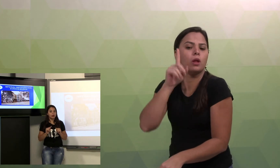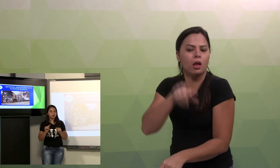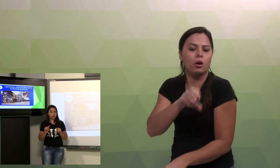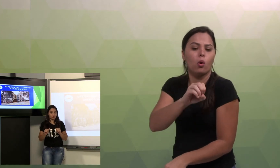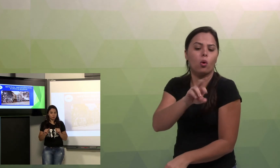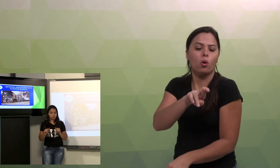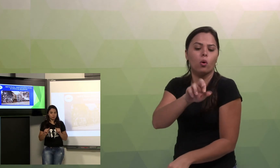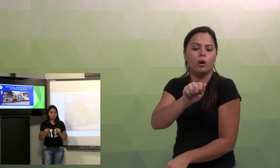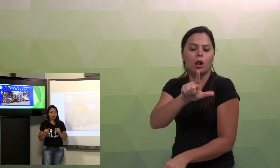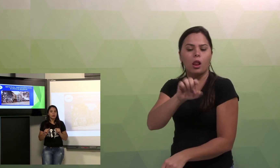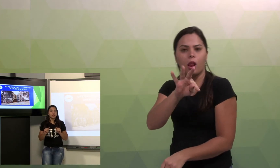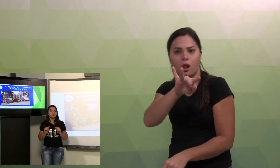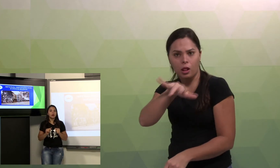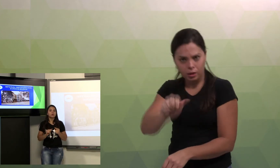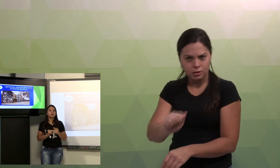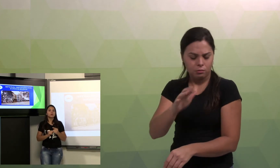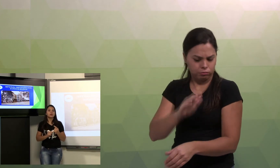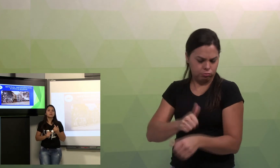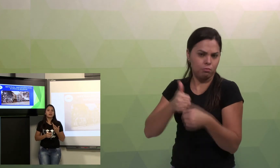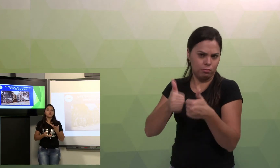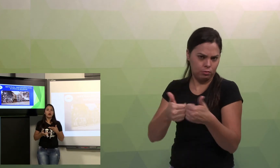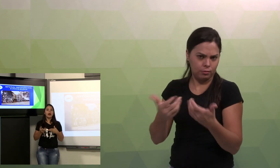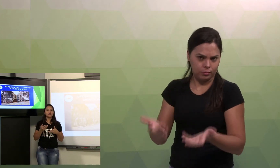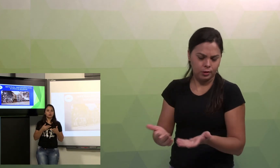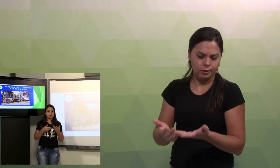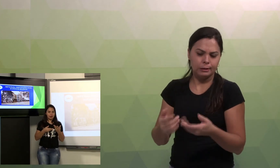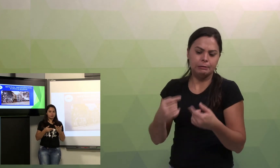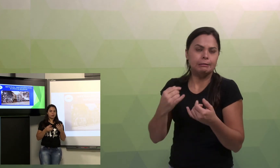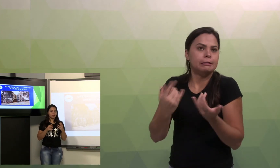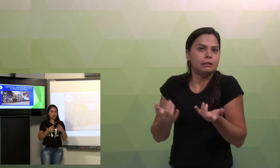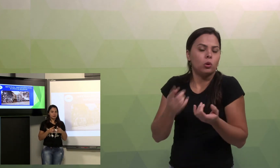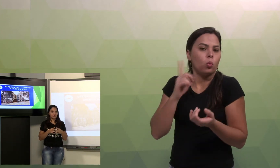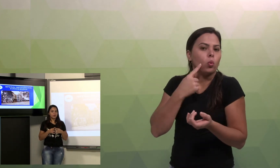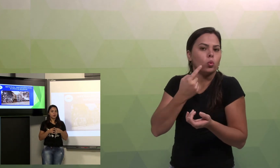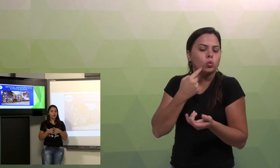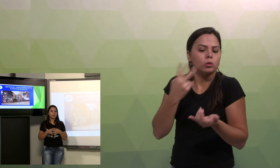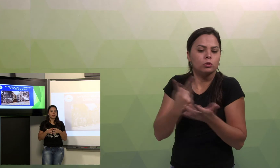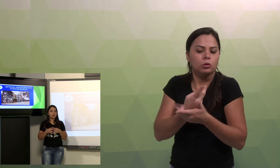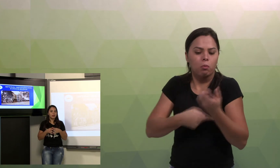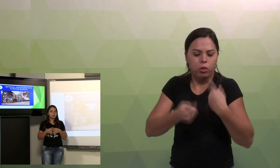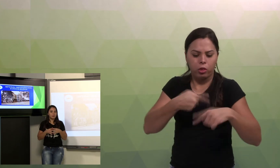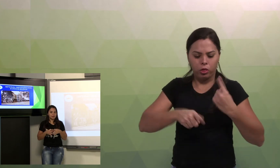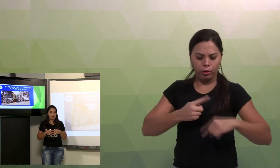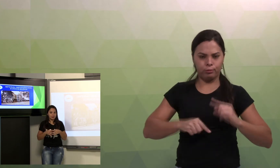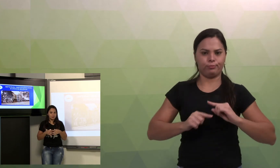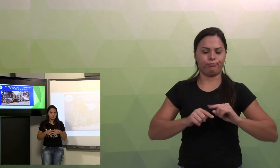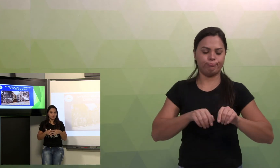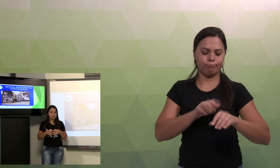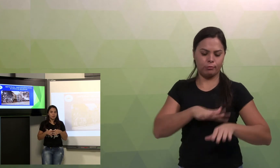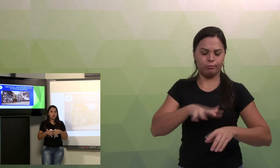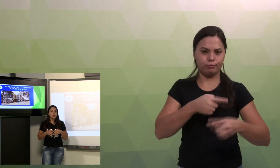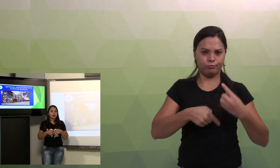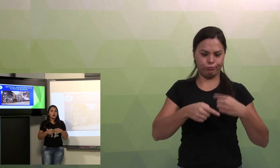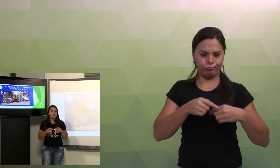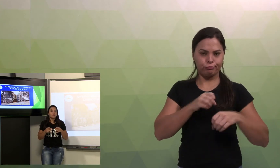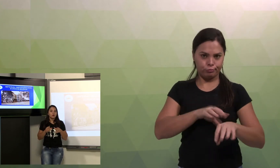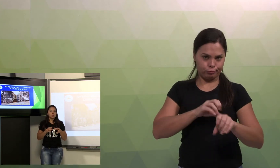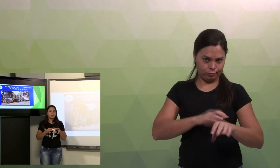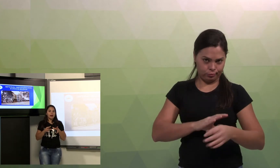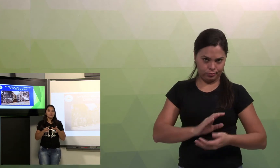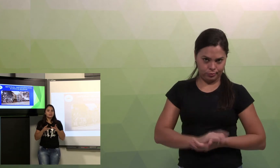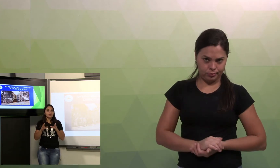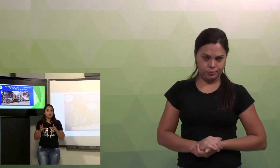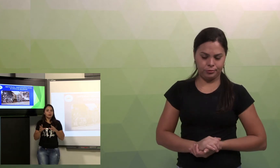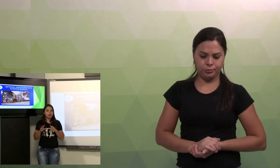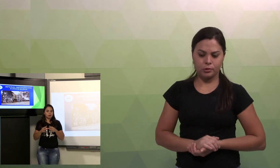para educar os surdos. Então, os surdos eles teve um retrocesso na educação e voltaram a viver em tempos passados.